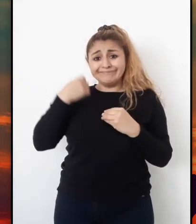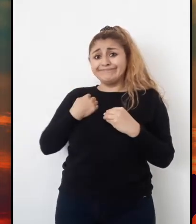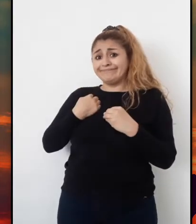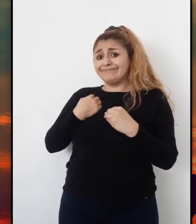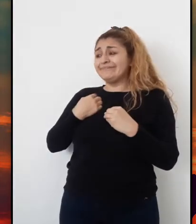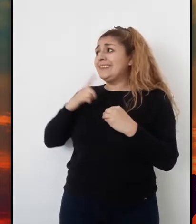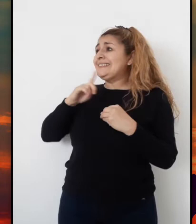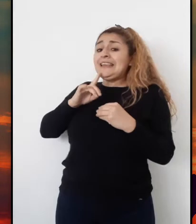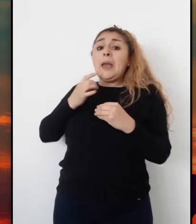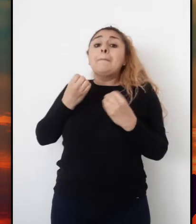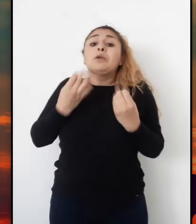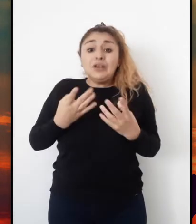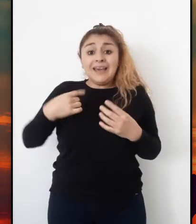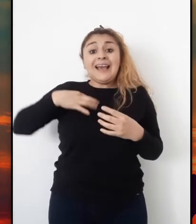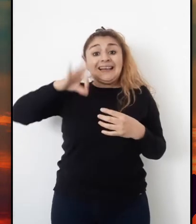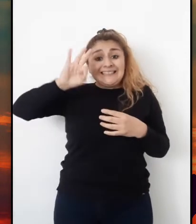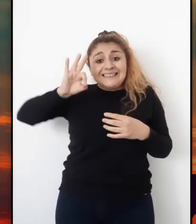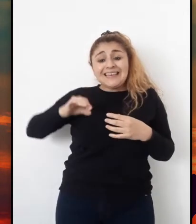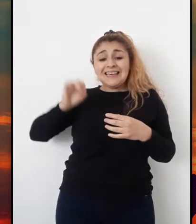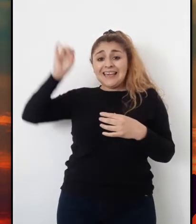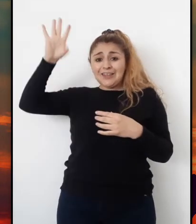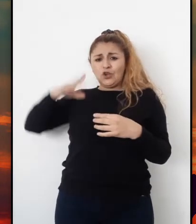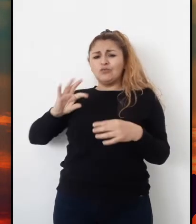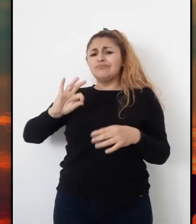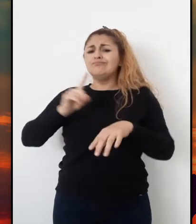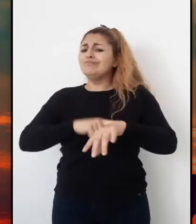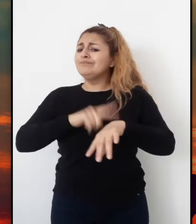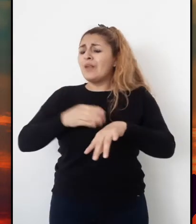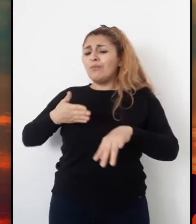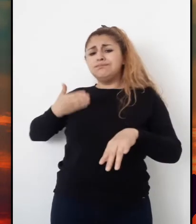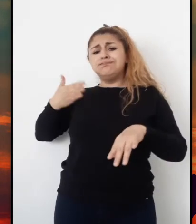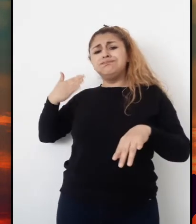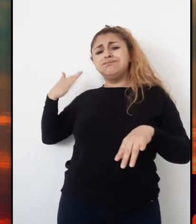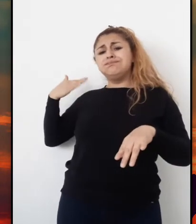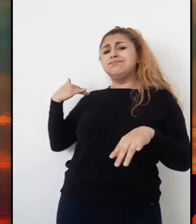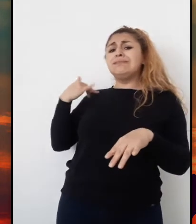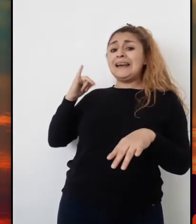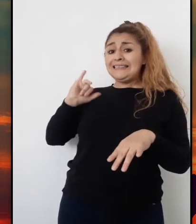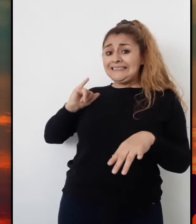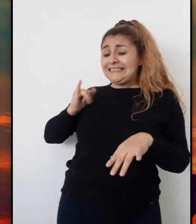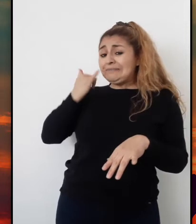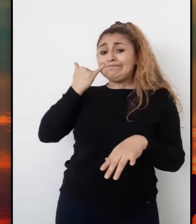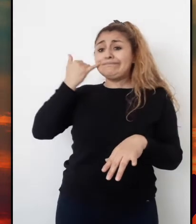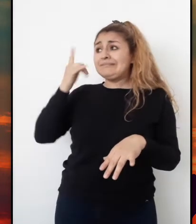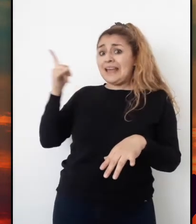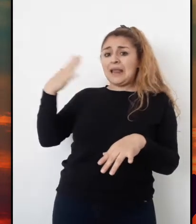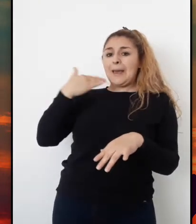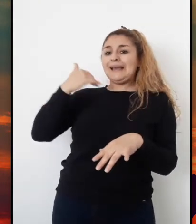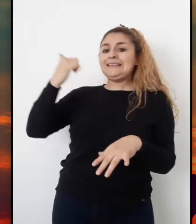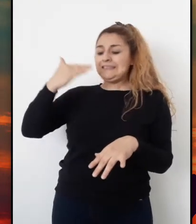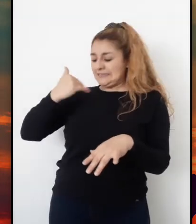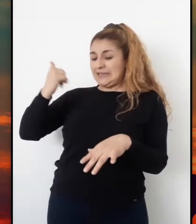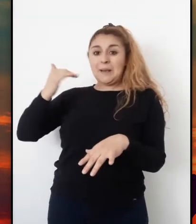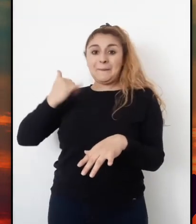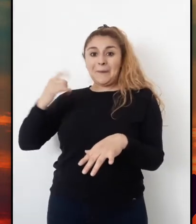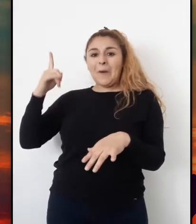antes conoció también los predestinó para que fuesen hechos conformes a la imagen de su